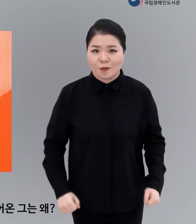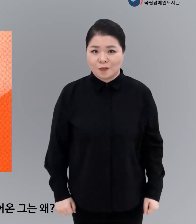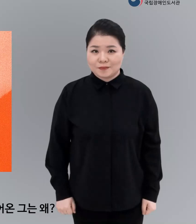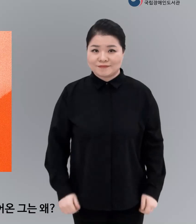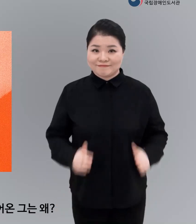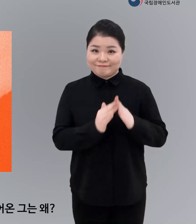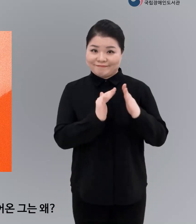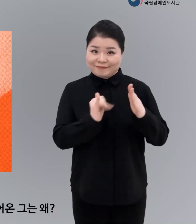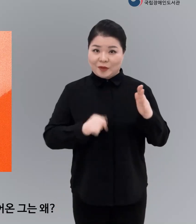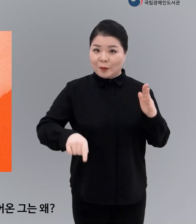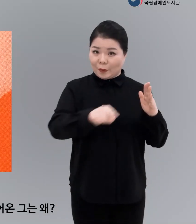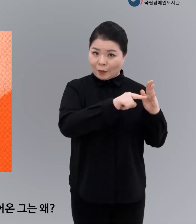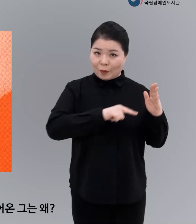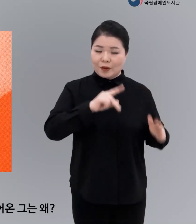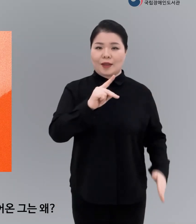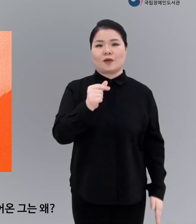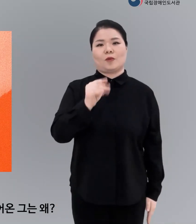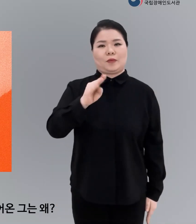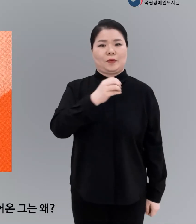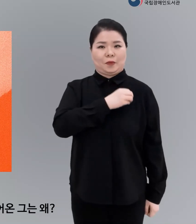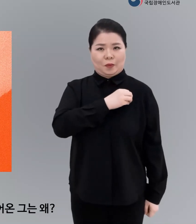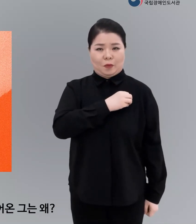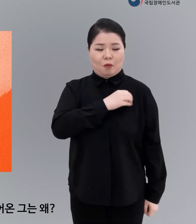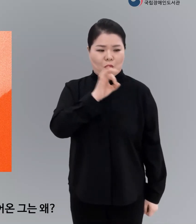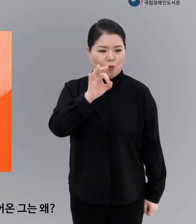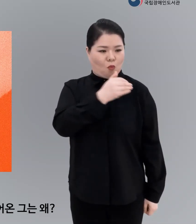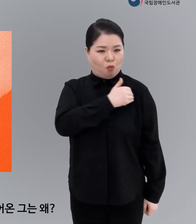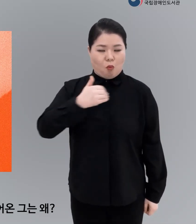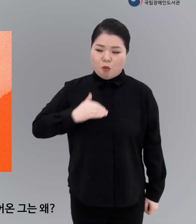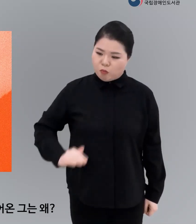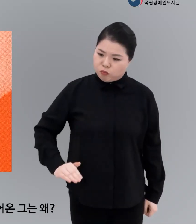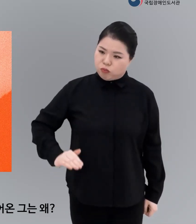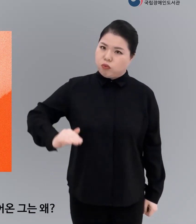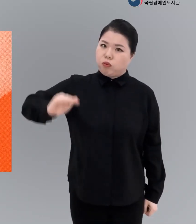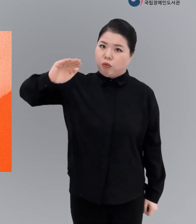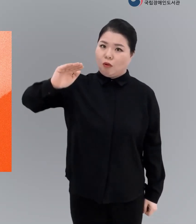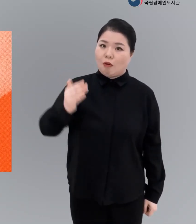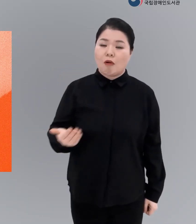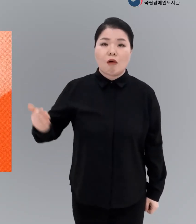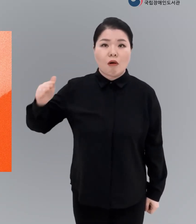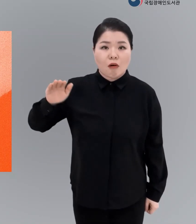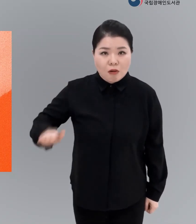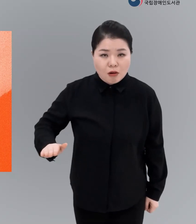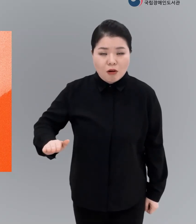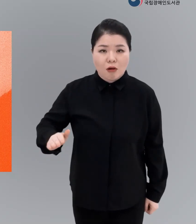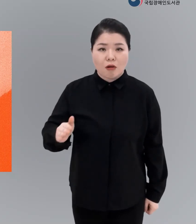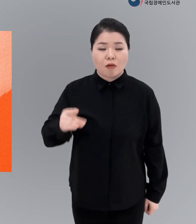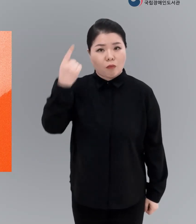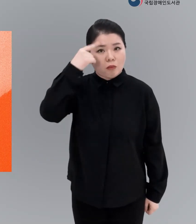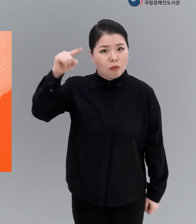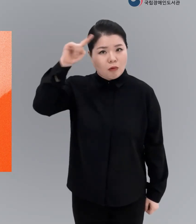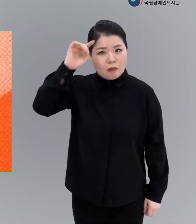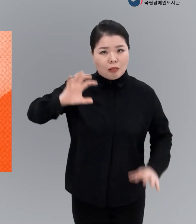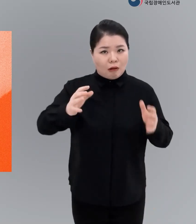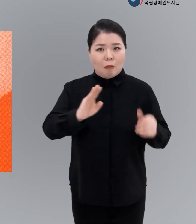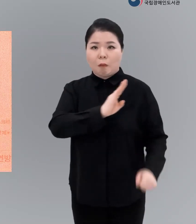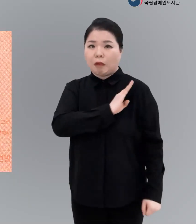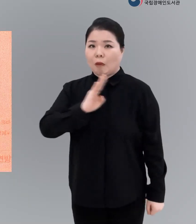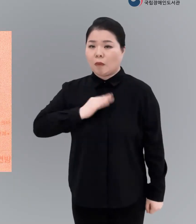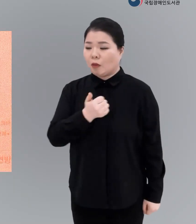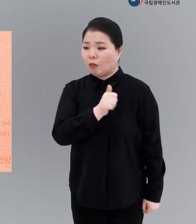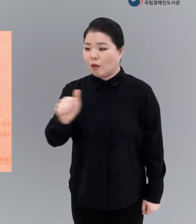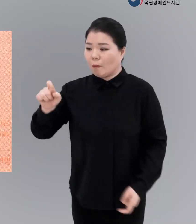KGB 요원 가족에서 태어나 엘리트 KGB의 길을 걸어온 그는 왜 조국을 등진 배신자가 되었나?